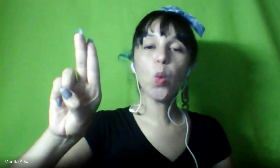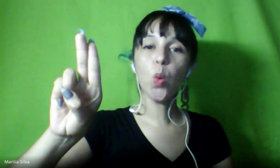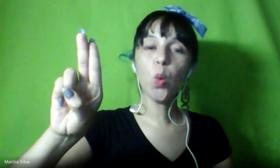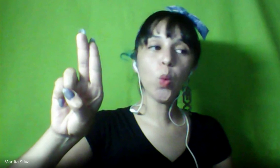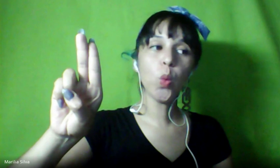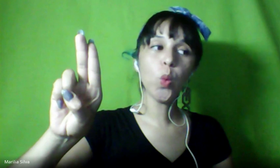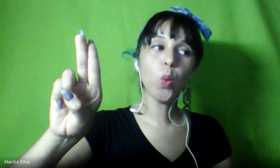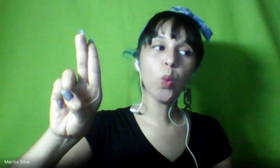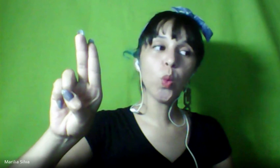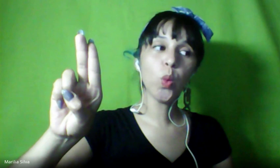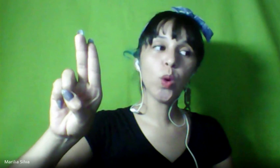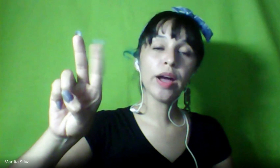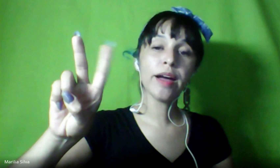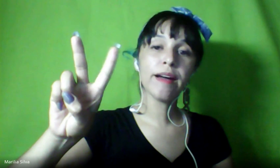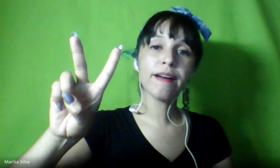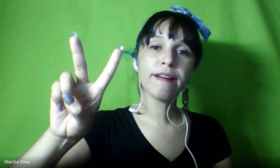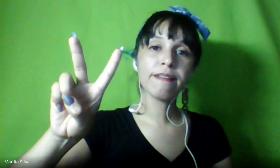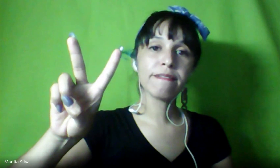U,